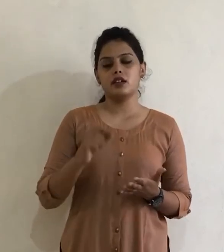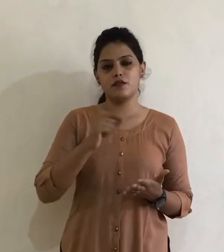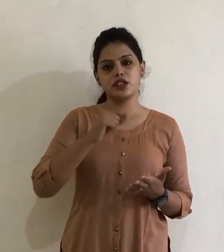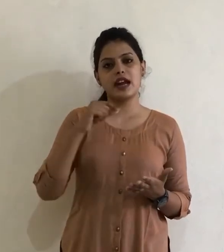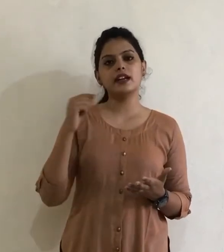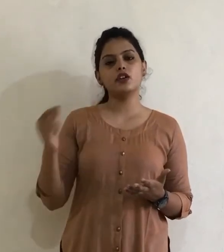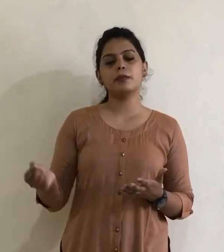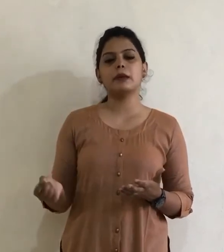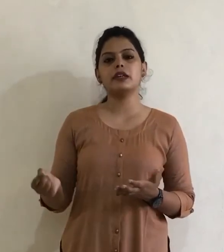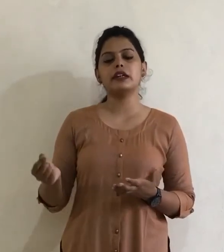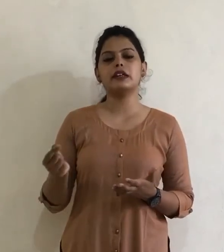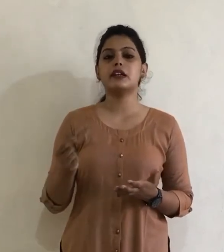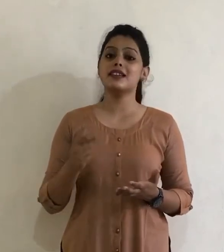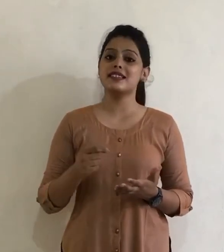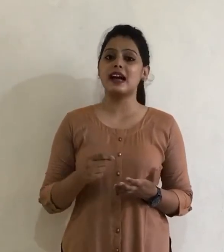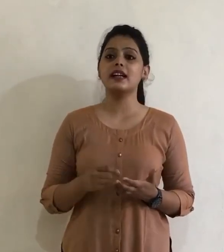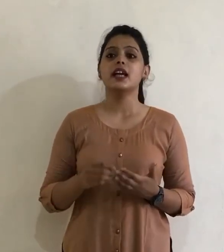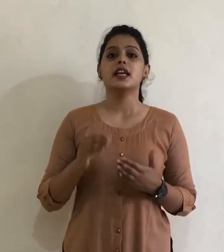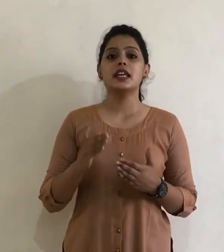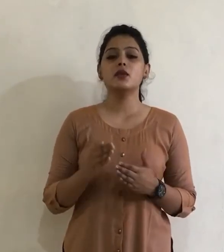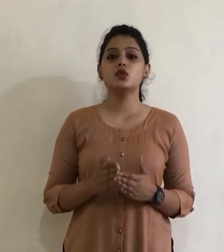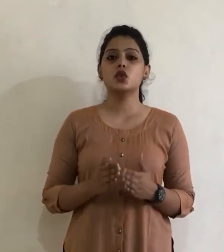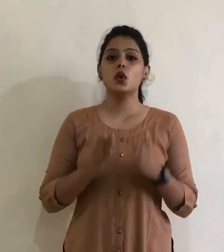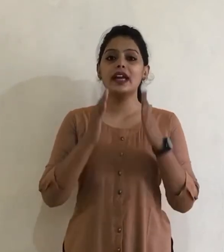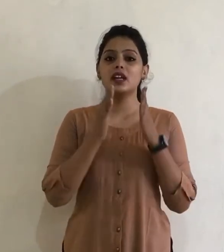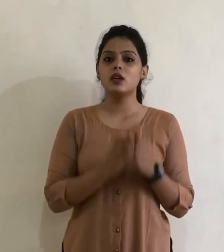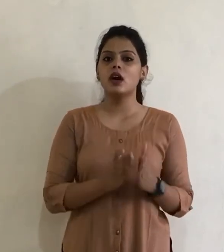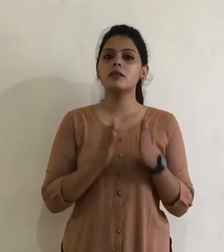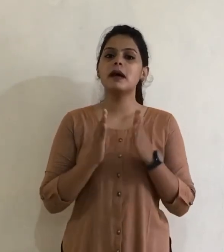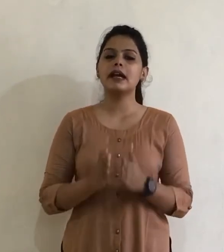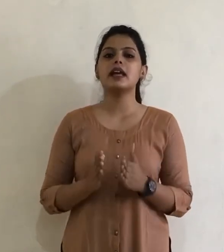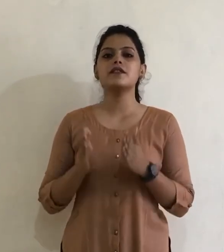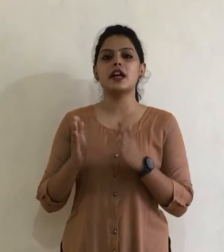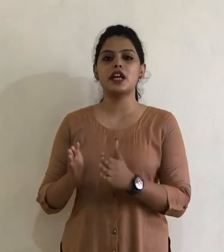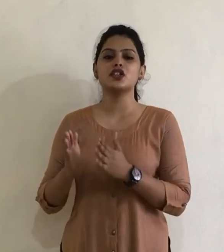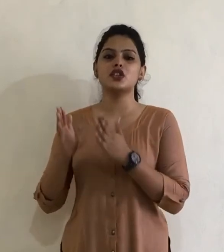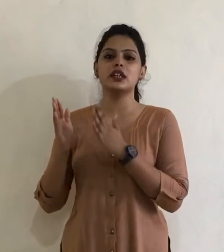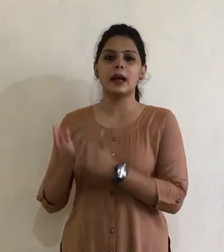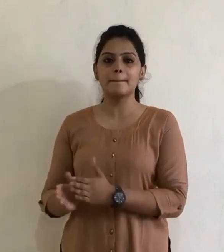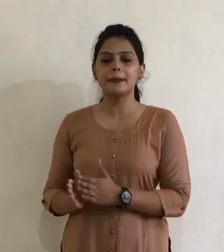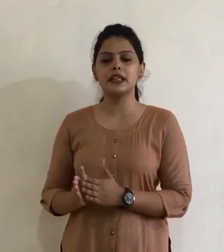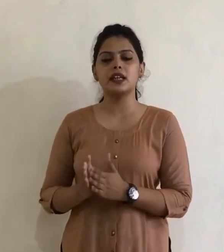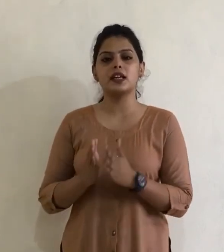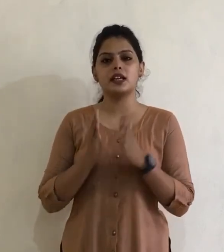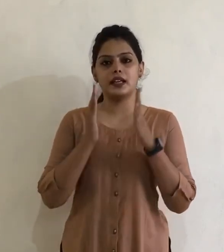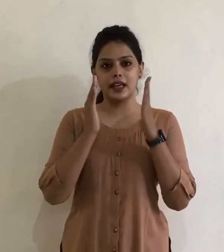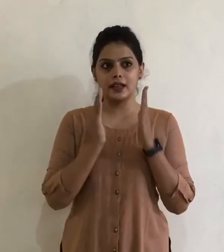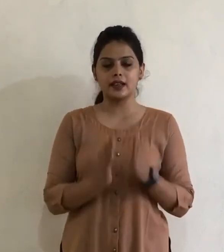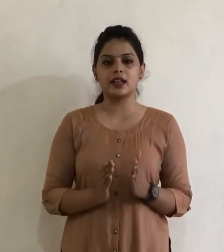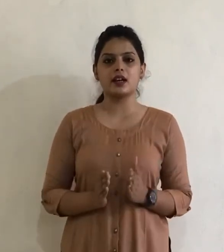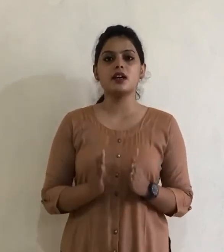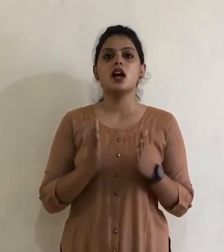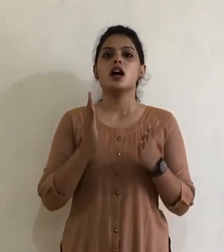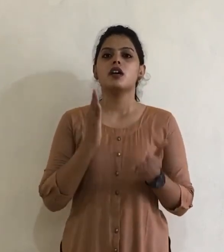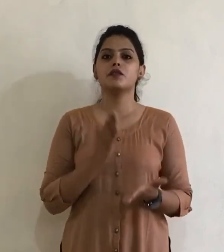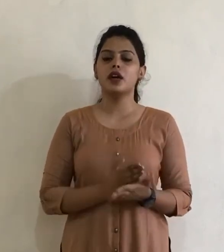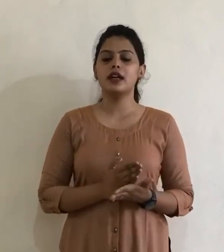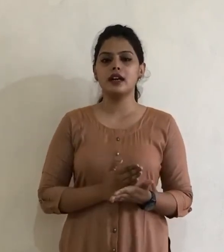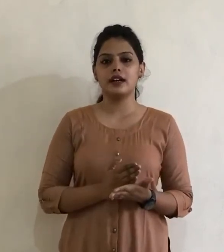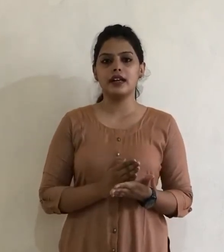फॉर स्टैंडअलोन प्राइमरी डीलर इज दैट कि उसको एक नॉन बाइंडिंग फाइनेंशियल कंपनी के तरह वर्क करने के